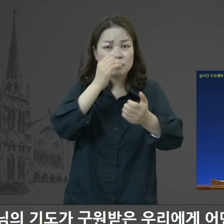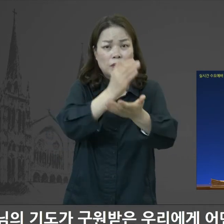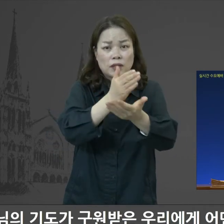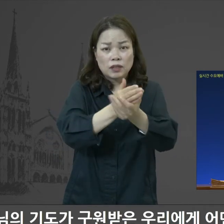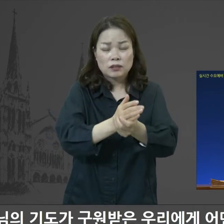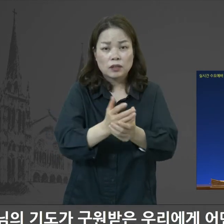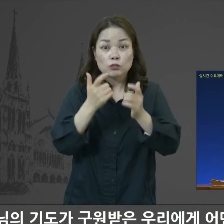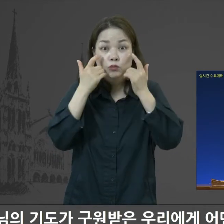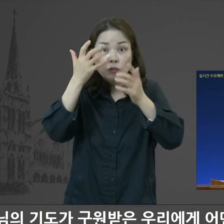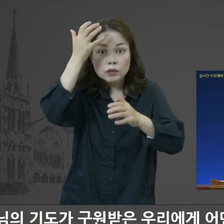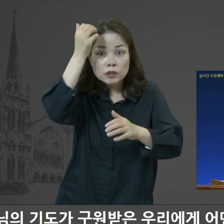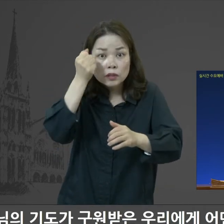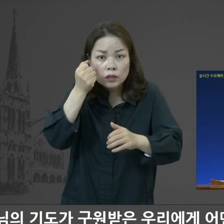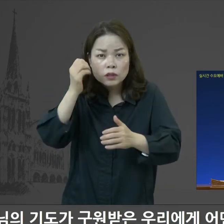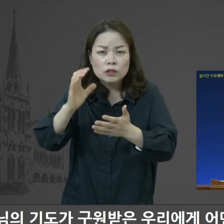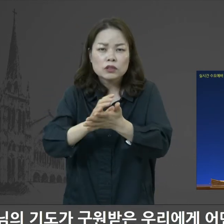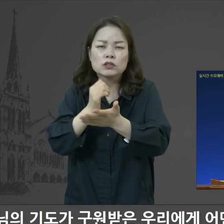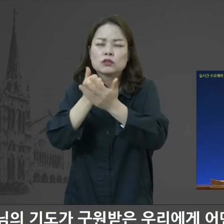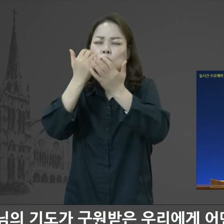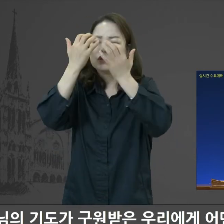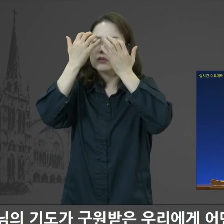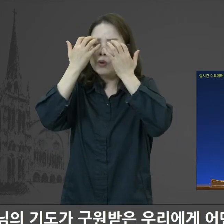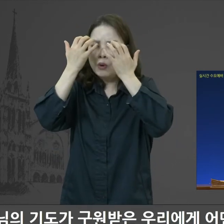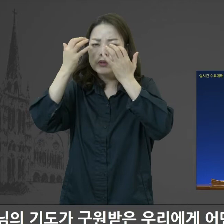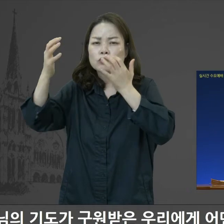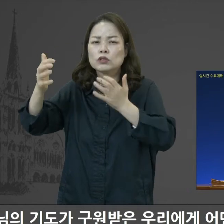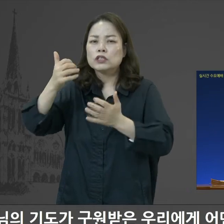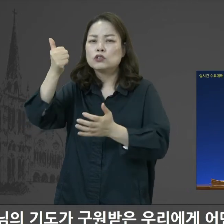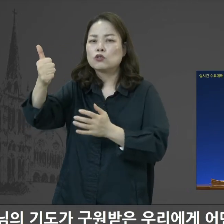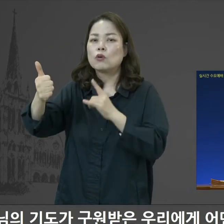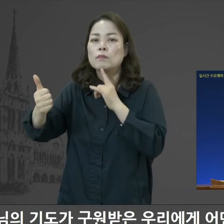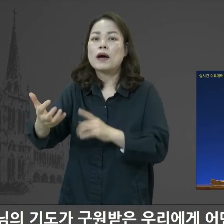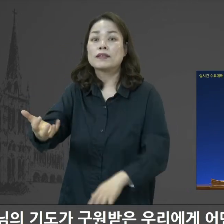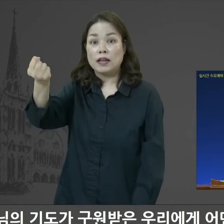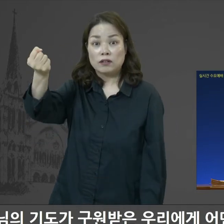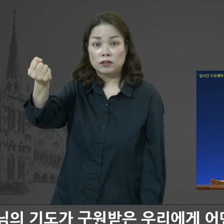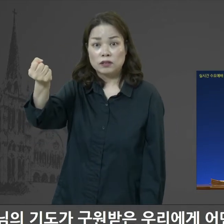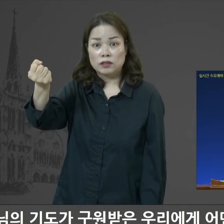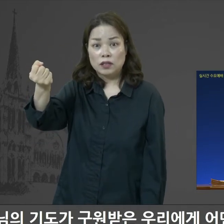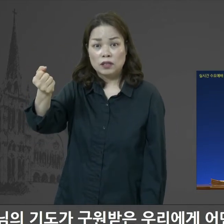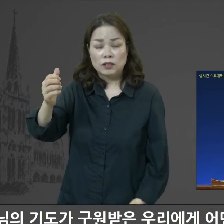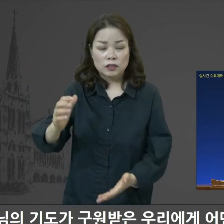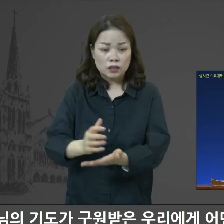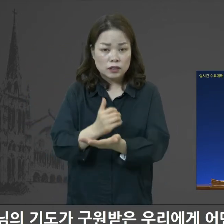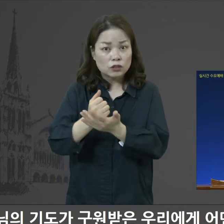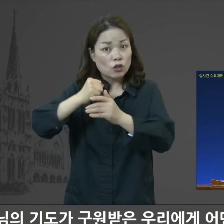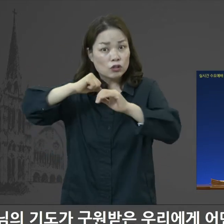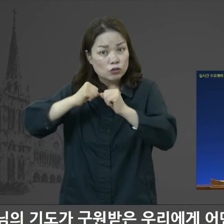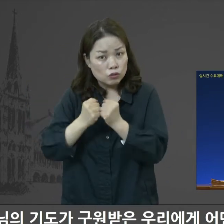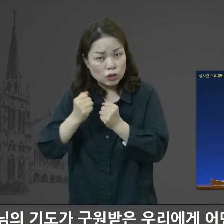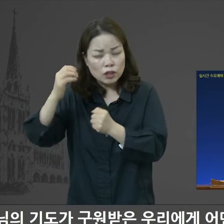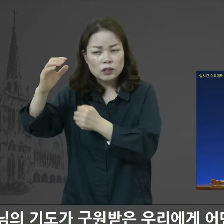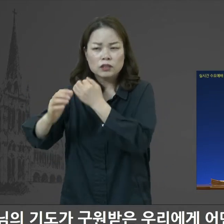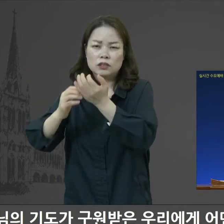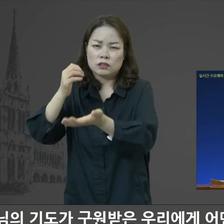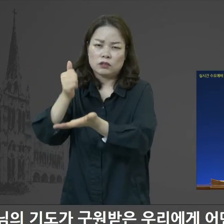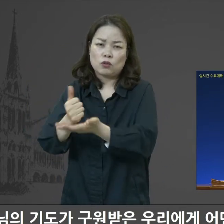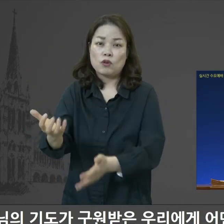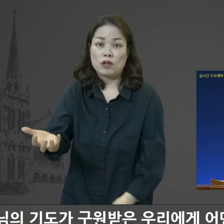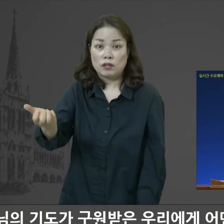분명히 기억하십시오. 그리스도의 고난은 그리스도만의 것입니다. 그리스도의 순종도 그리스도만의